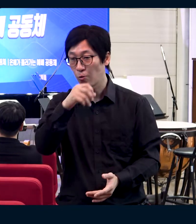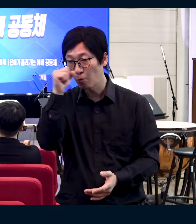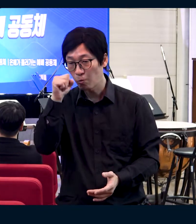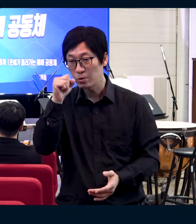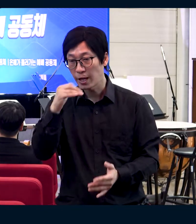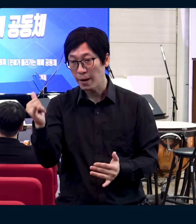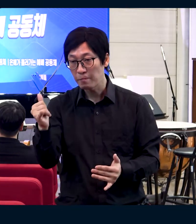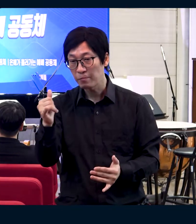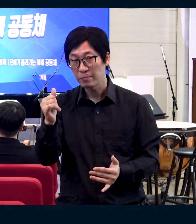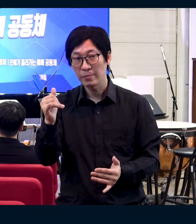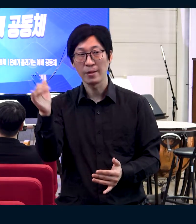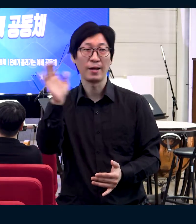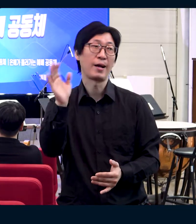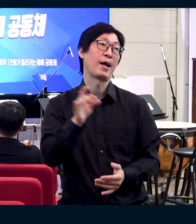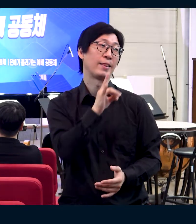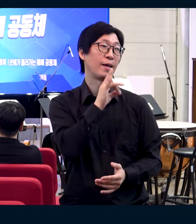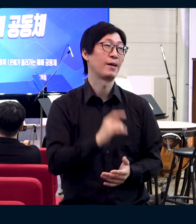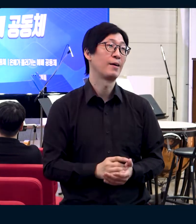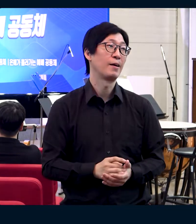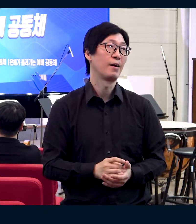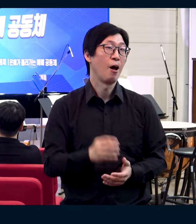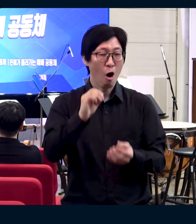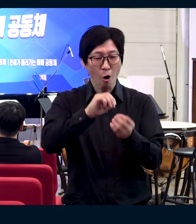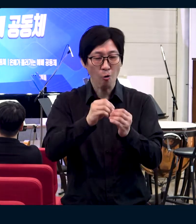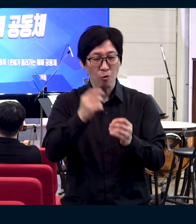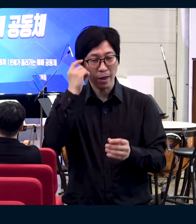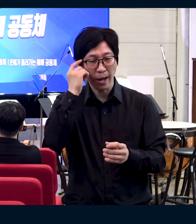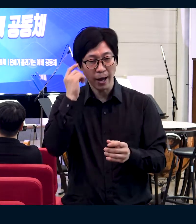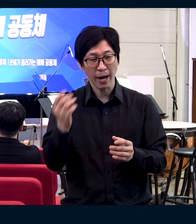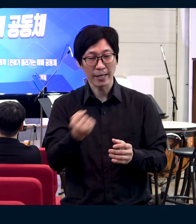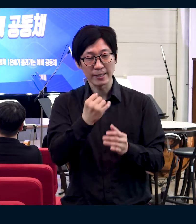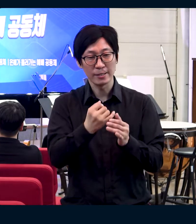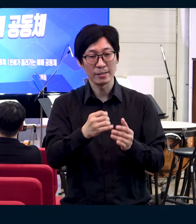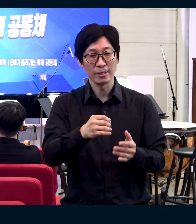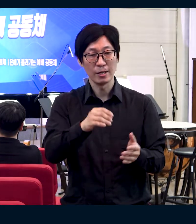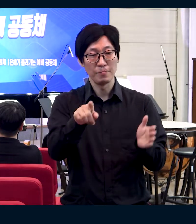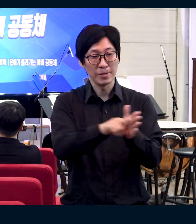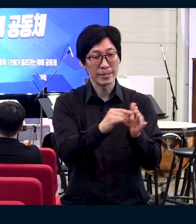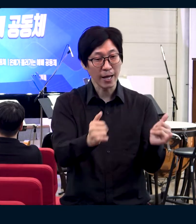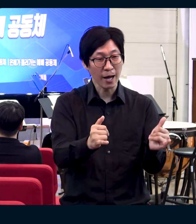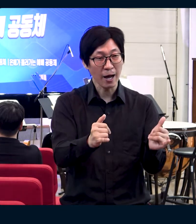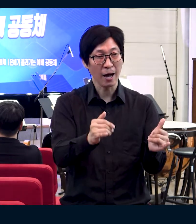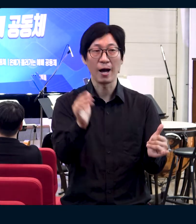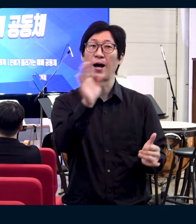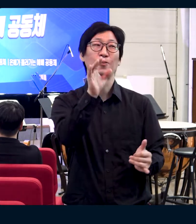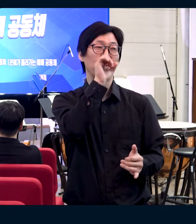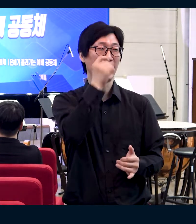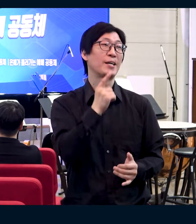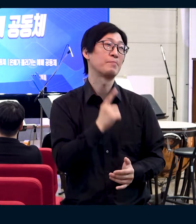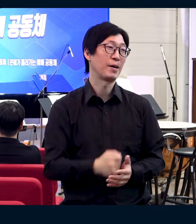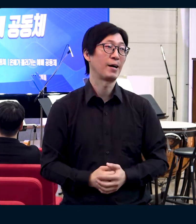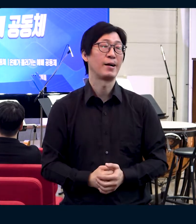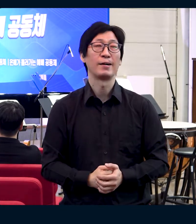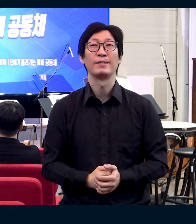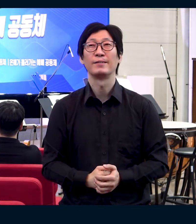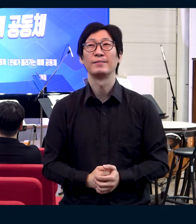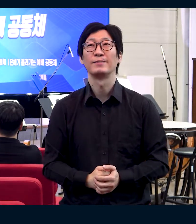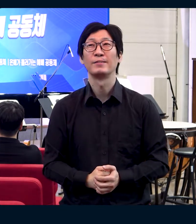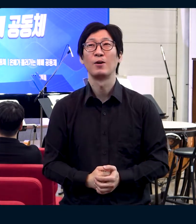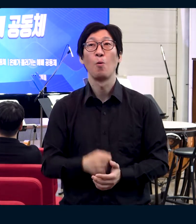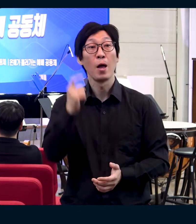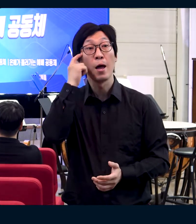말이죠, 편법이나 꼼수를 쓰는 것은 절대로 안 되는 것이기 때문에 그렇습니다. 왜냐하면요, 여러분,